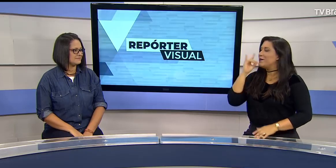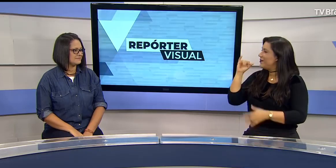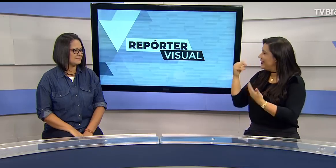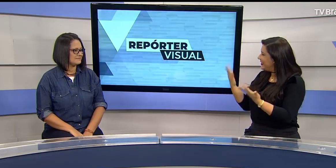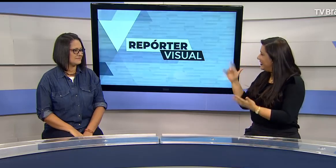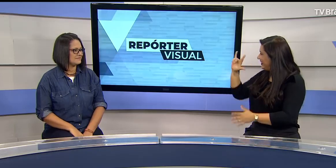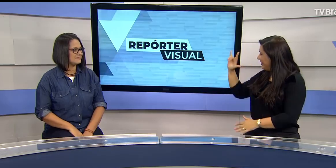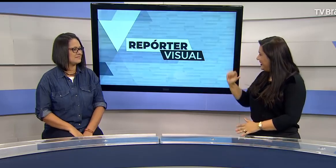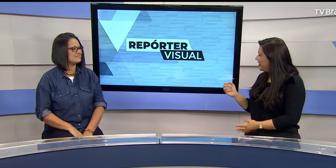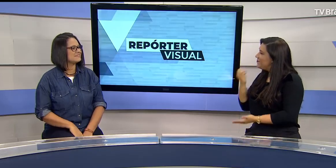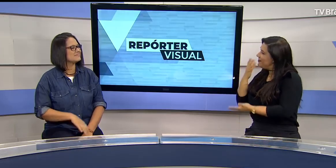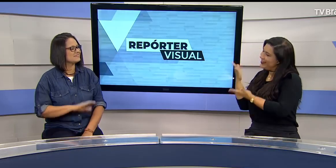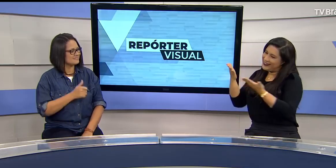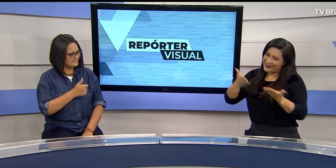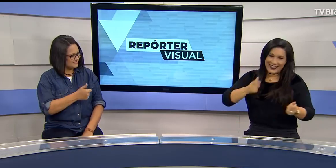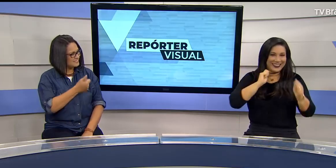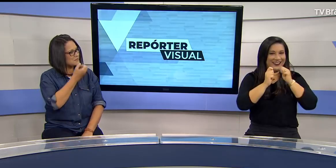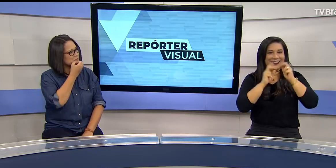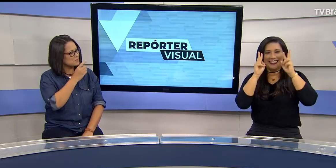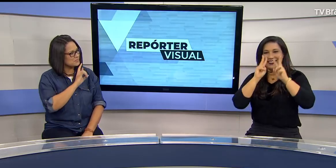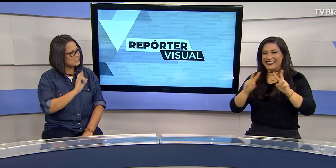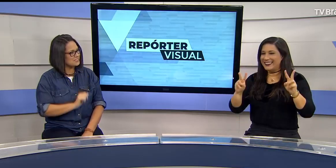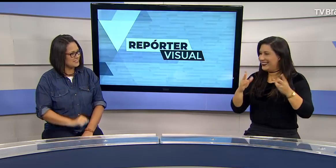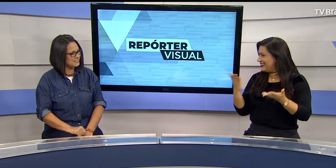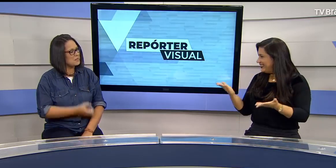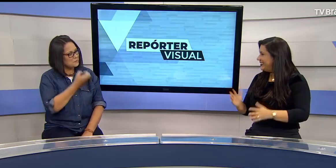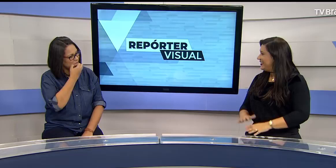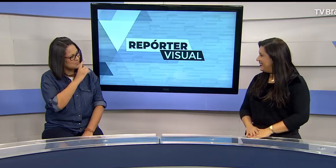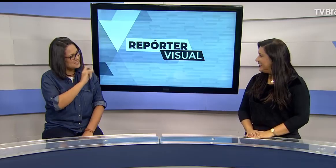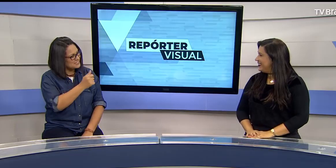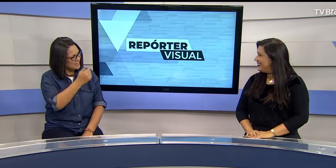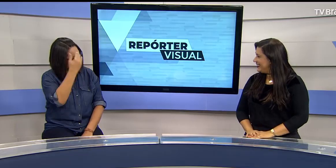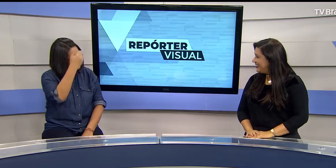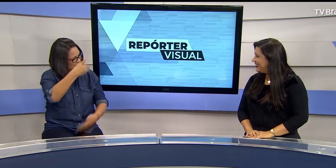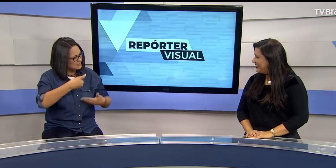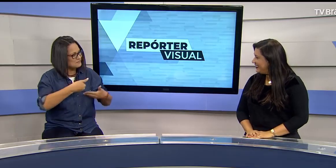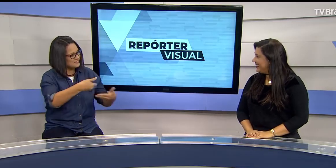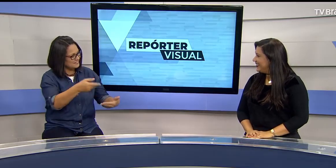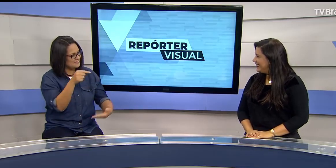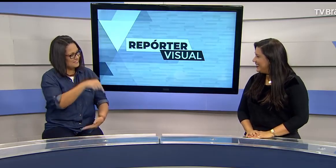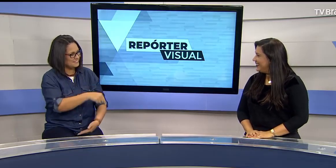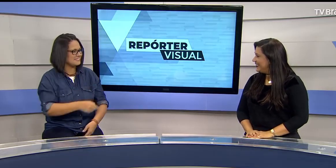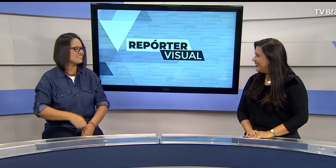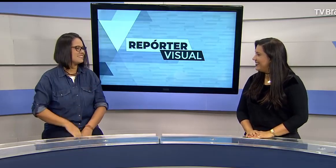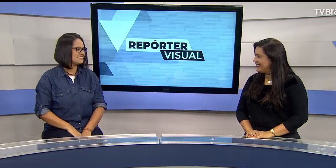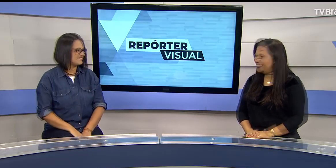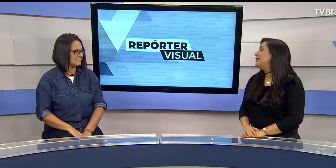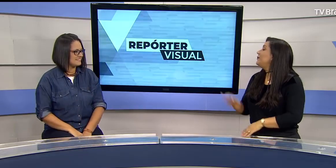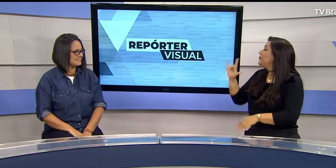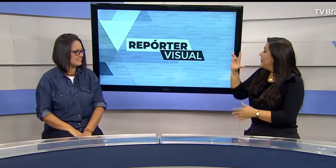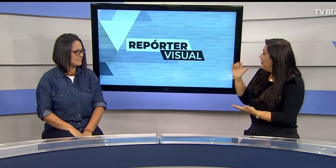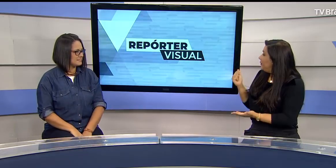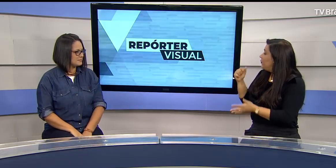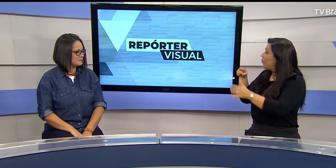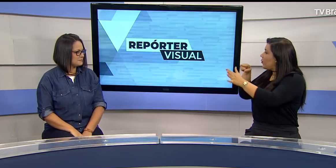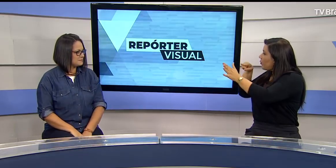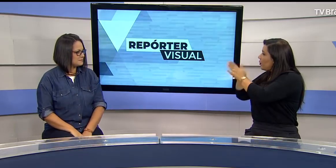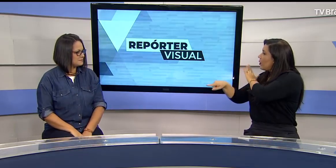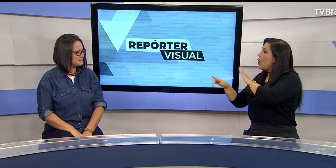Bom dia, Elisângela. Bem-vinda ao Repórter Visual. Bom dia e obrigada pelo convite. Elisângela, qual é